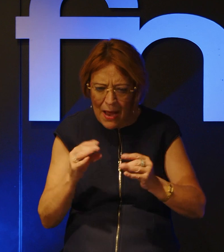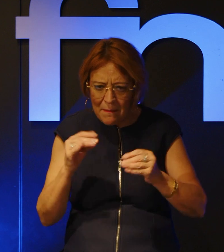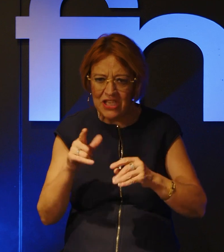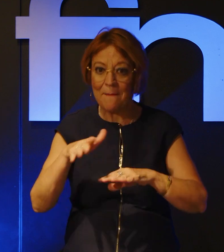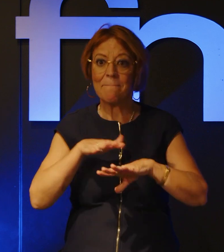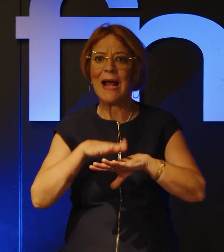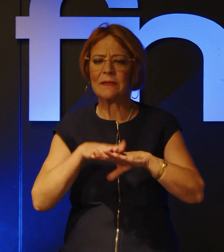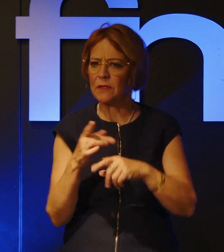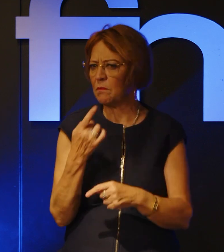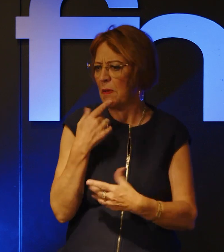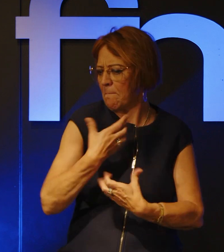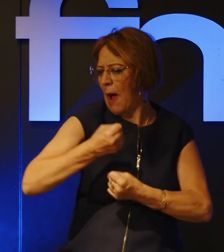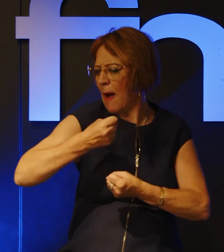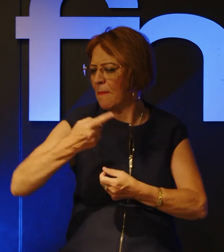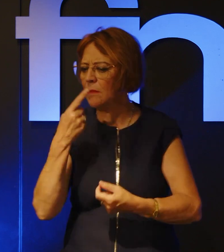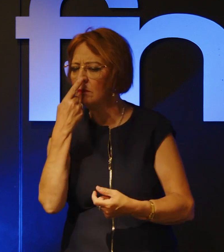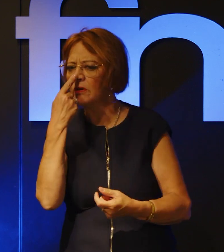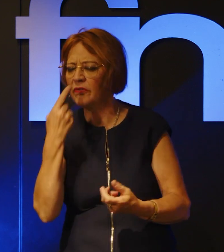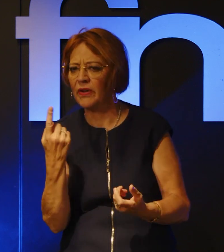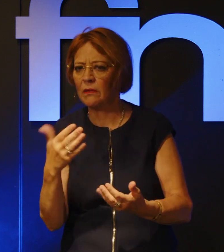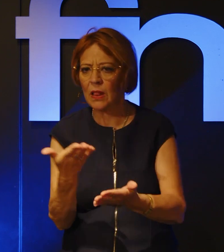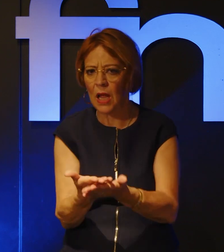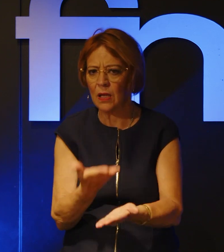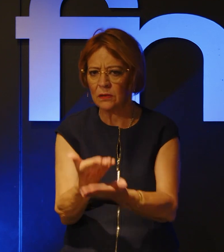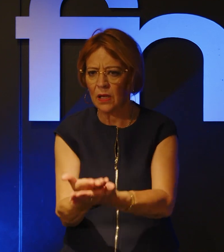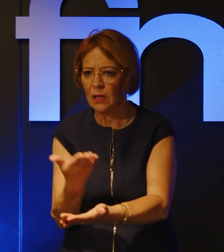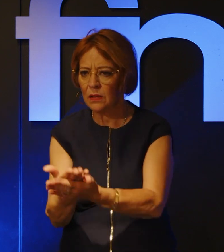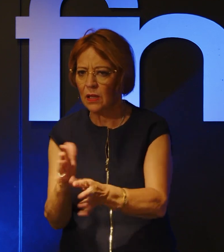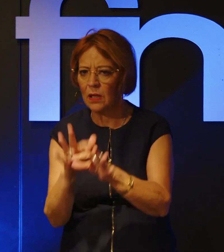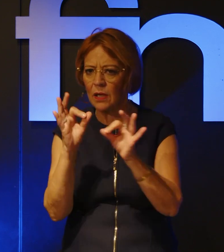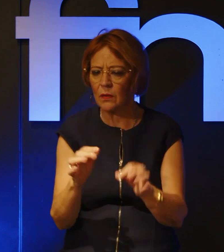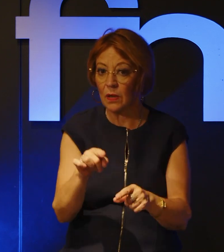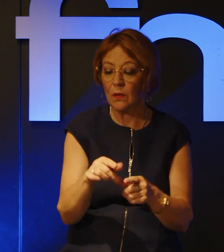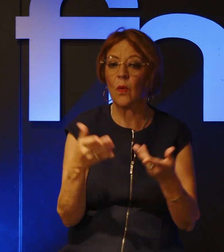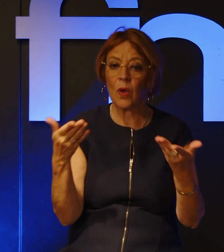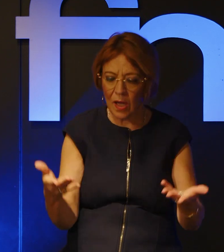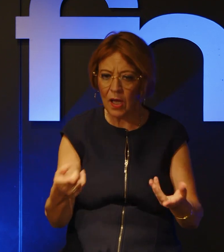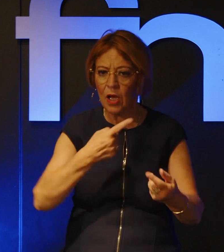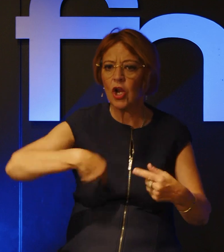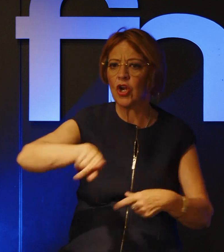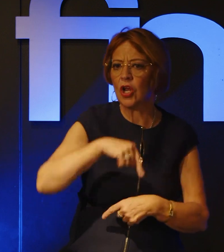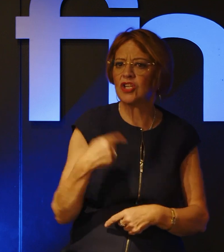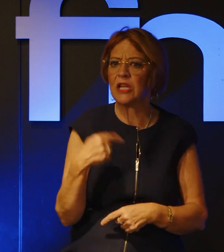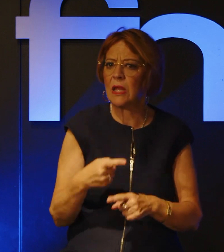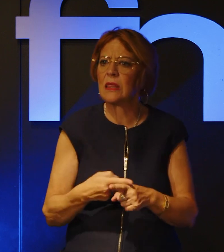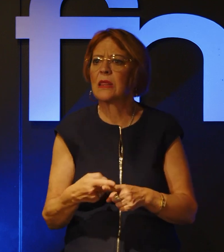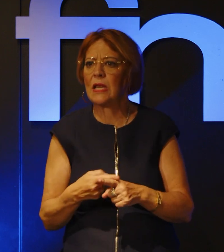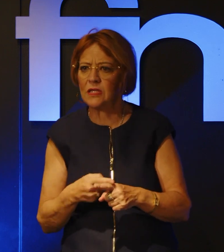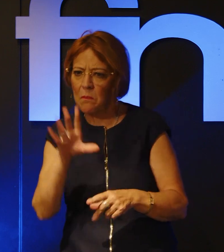algoritmo vai percebendo as nossas preferências e vai nos apresentando aquilo que considera que nós teremos algum